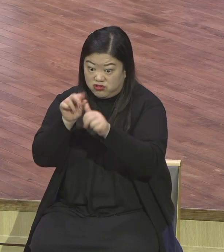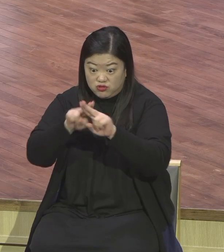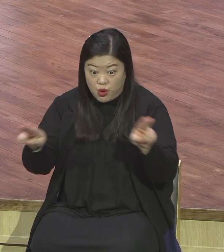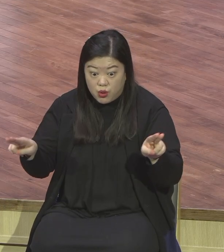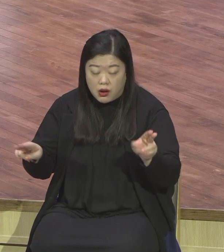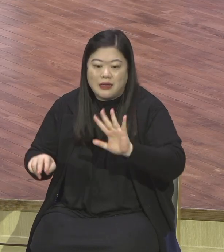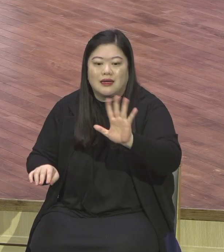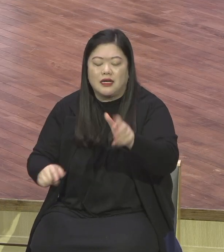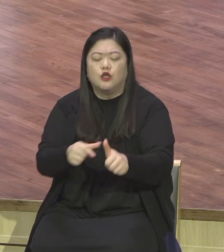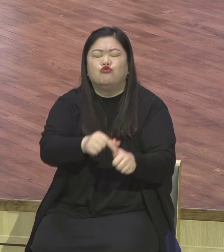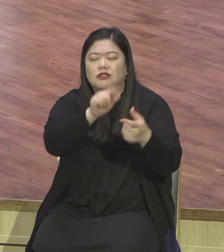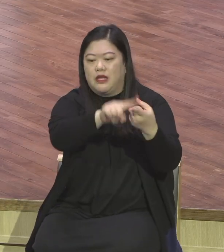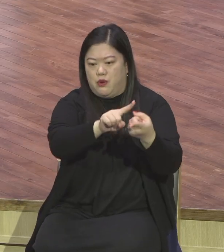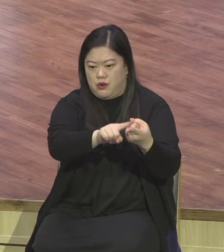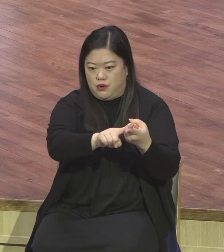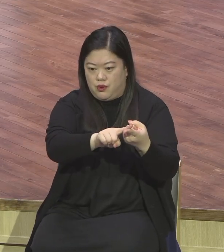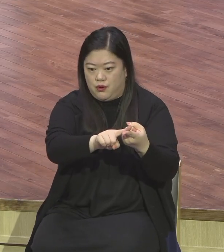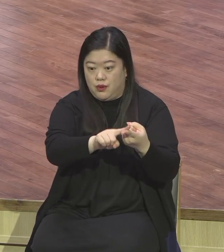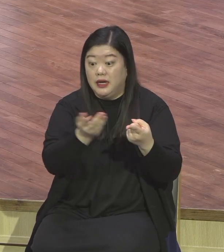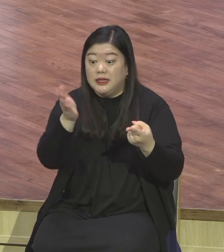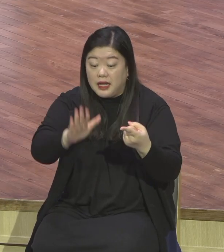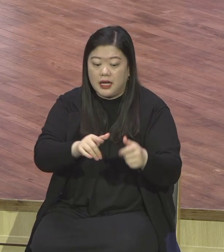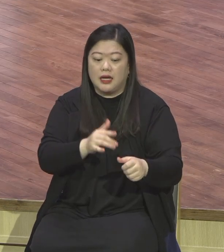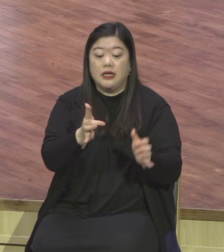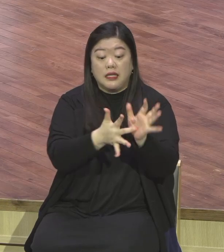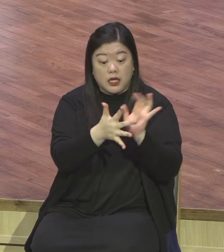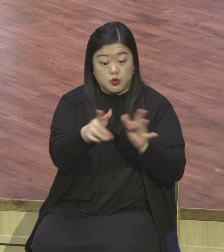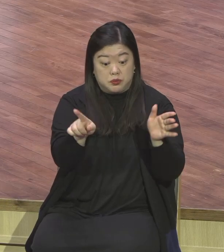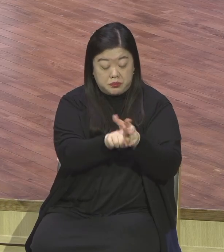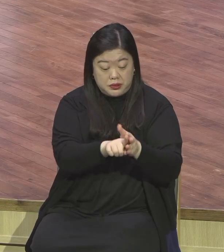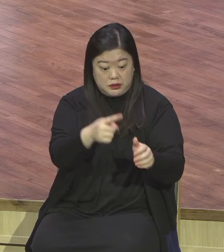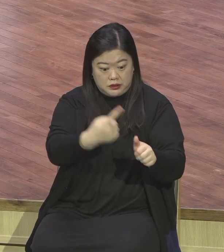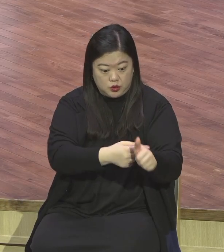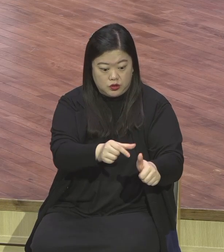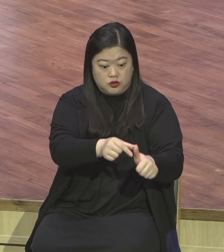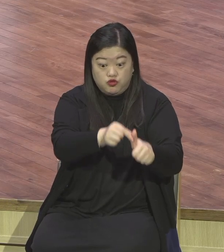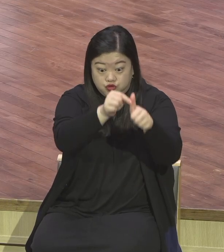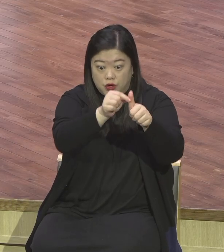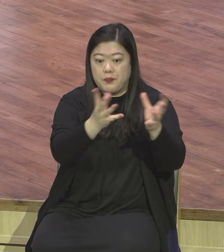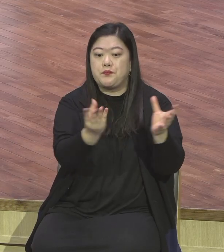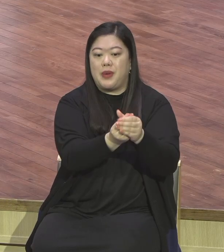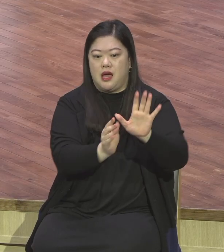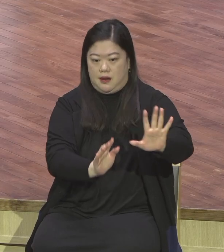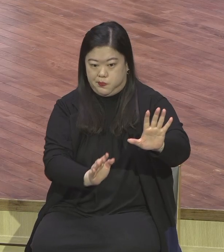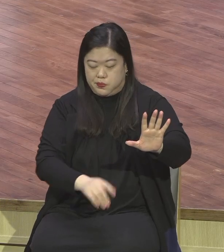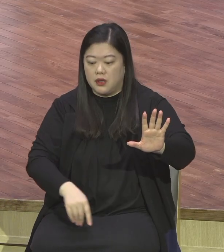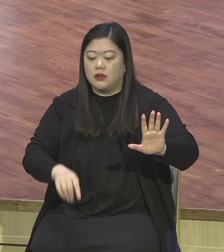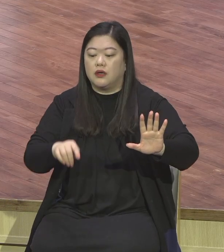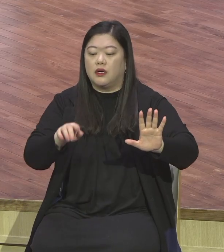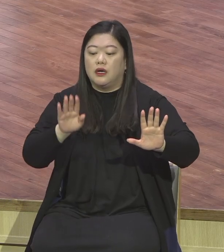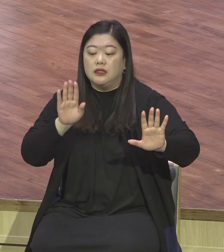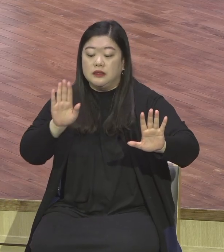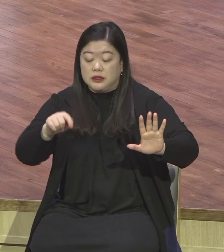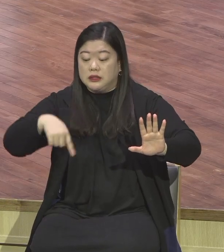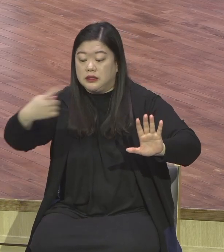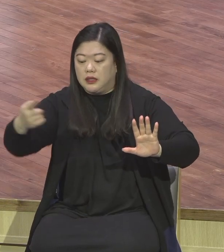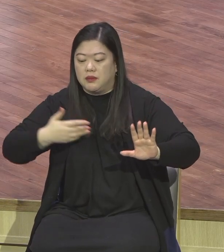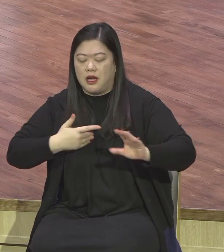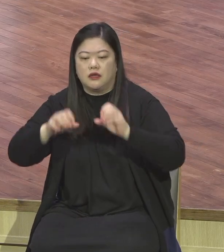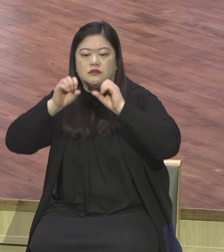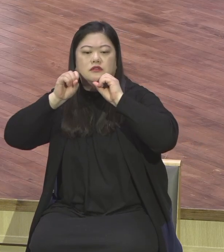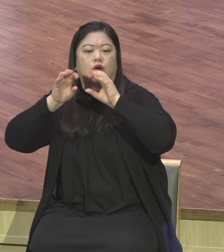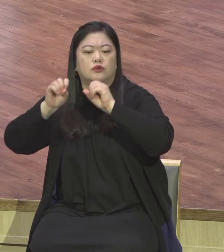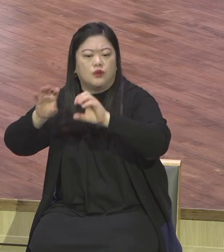주었어요 미션이 무슨 미션이냐 때를 따라서 모나센터 때를 따라서 본당 때를 따라서 성교 현장 2, 3, 7